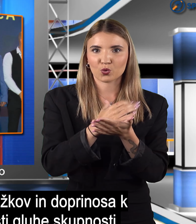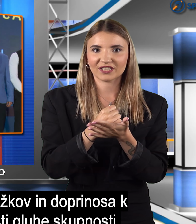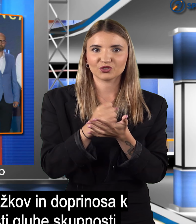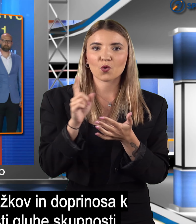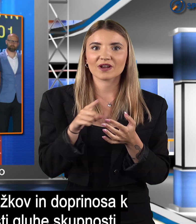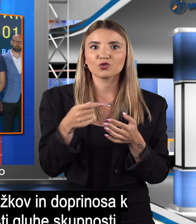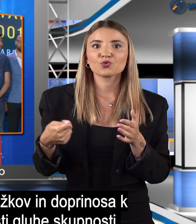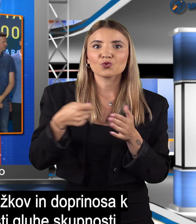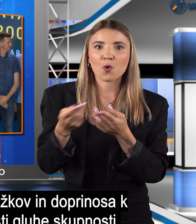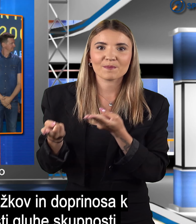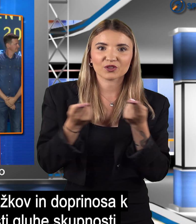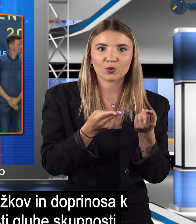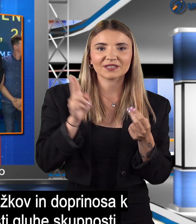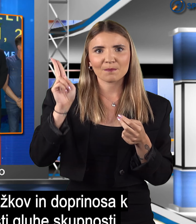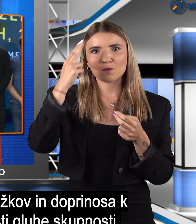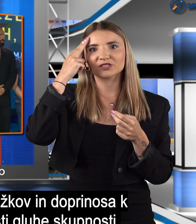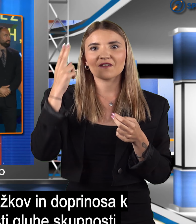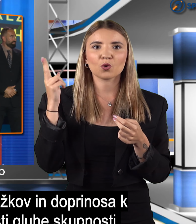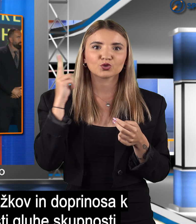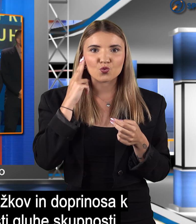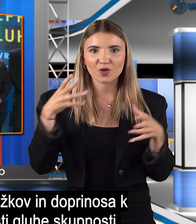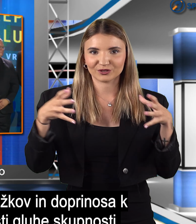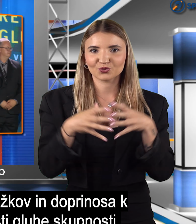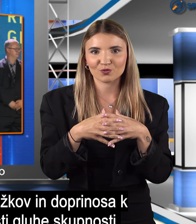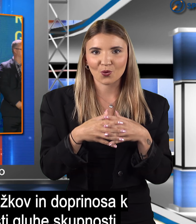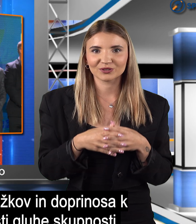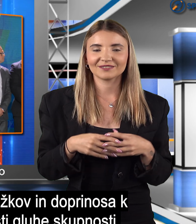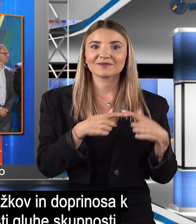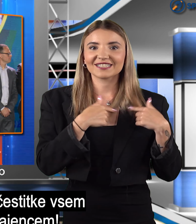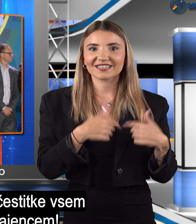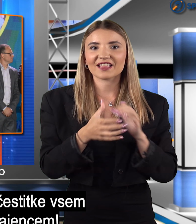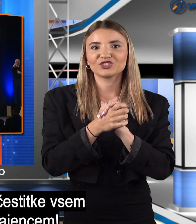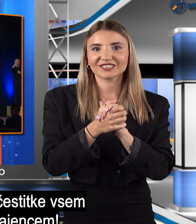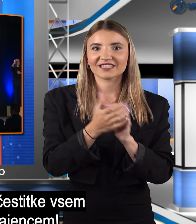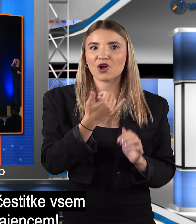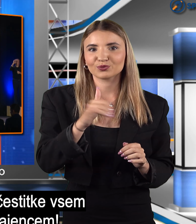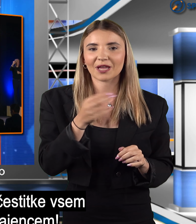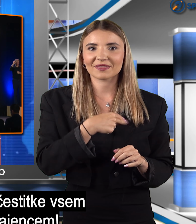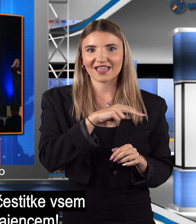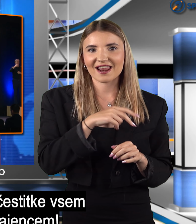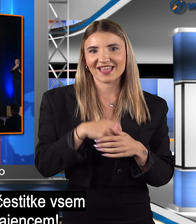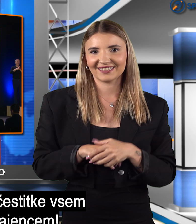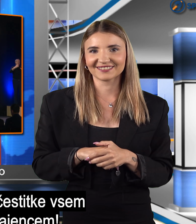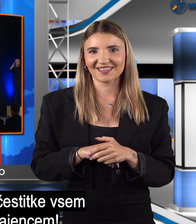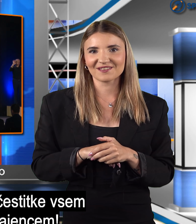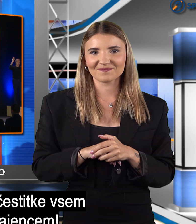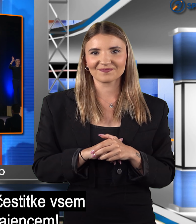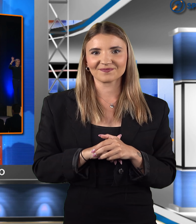dosežkov in doprinosa k prepoznavnosti gluhe skupnosti. Iskrene čestitke vsem nagrajencem.